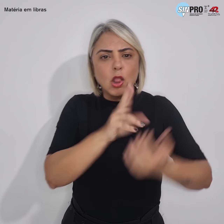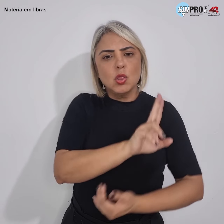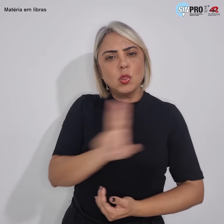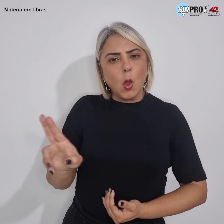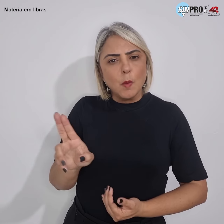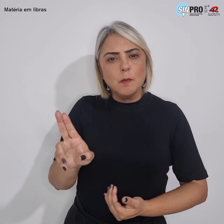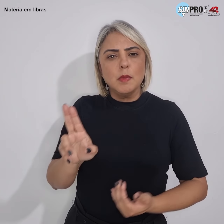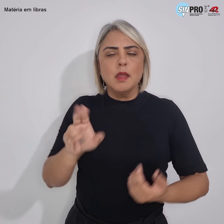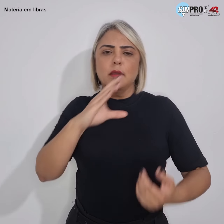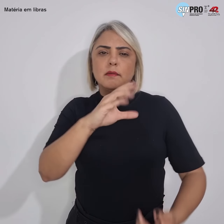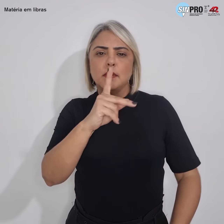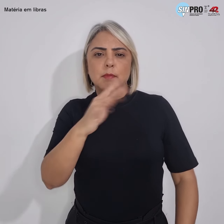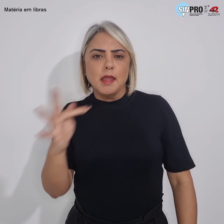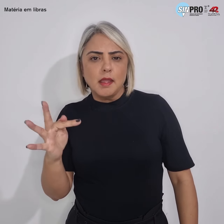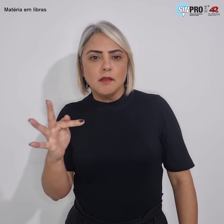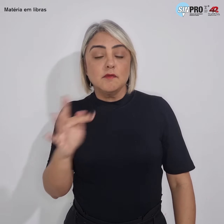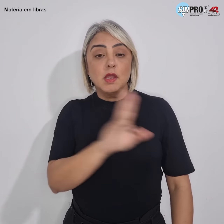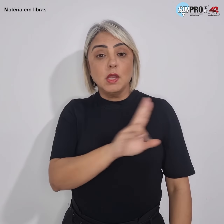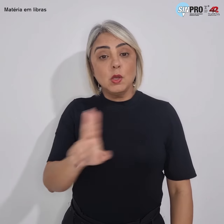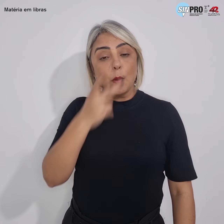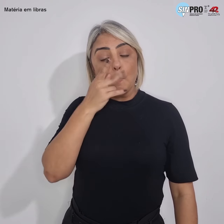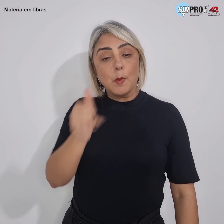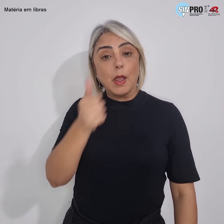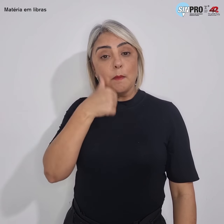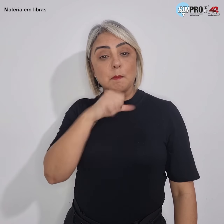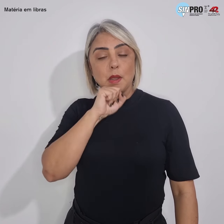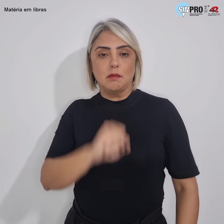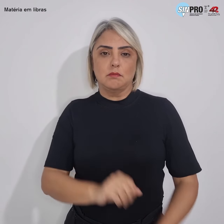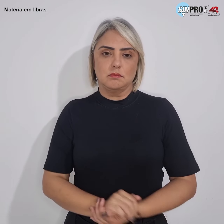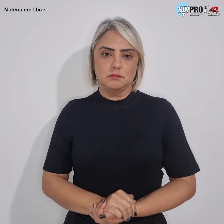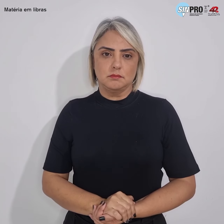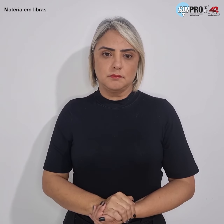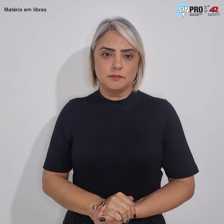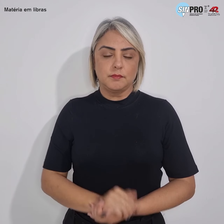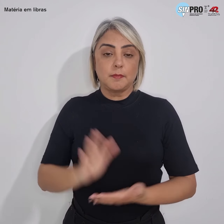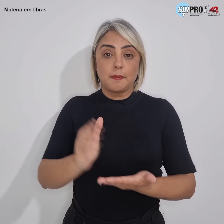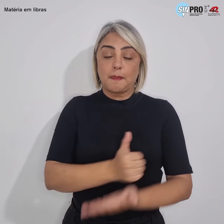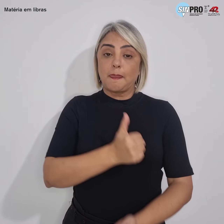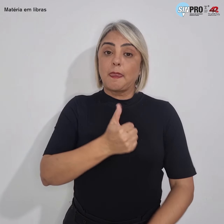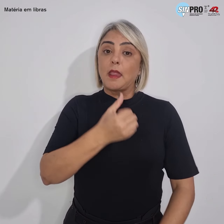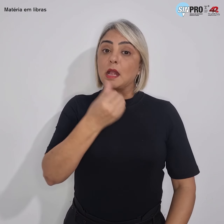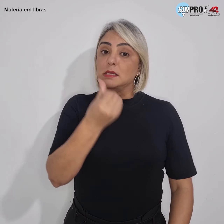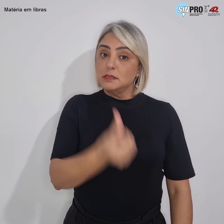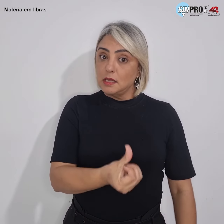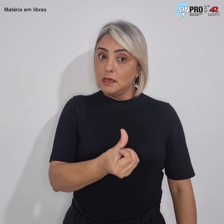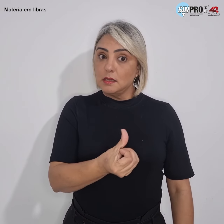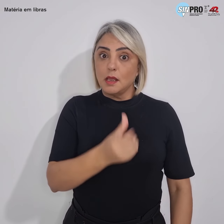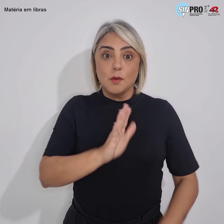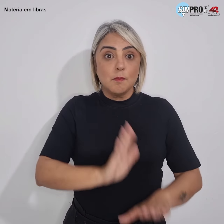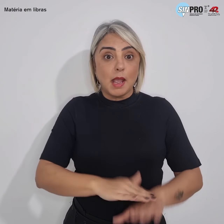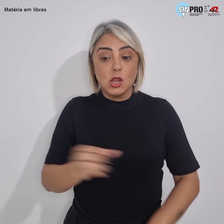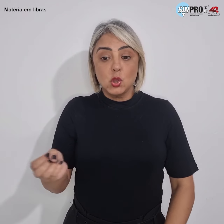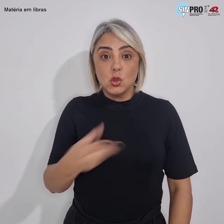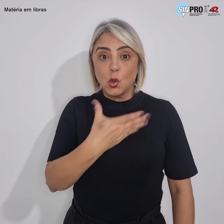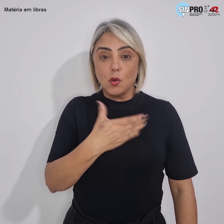nome completo, CPF e nome do pai e da mãe. Golpe 6 O golpe mais recente